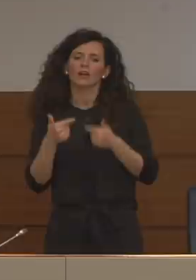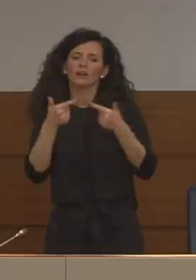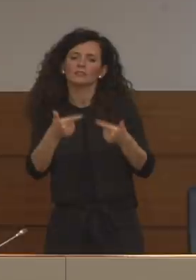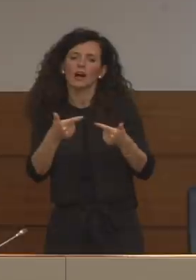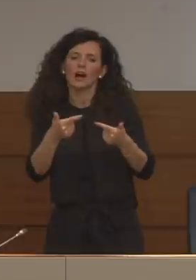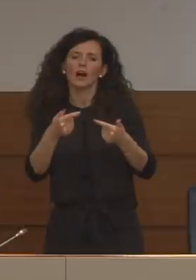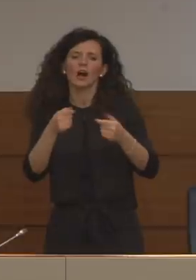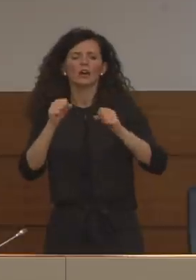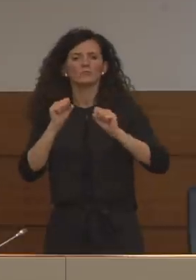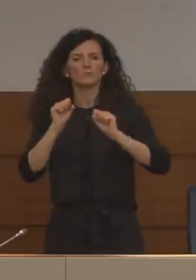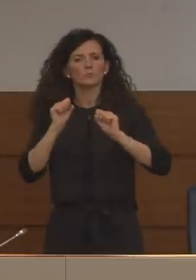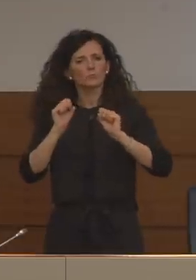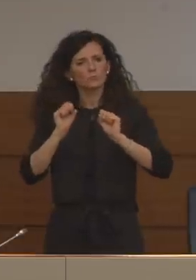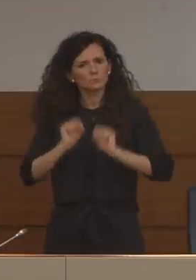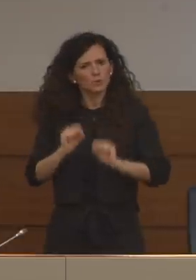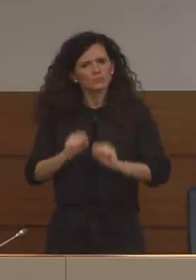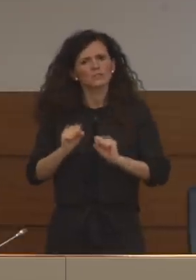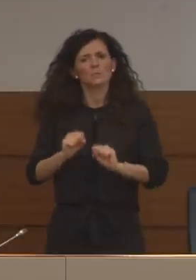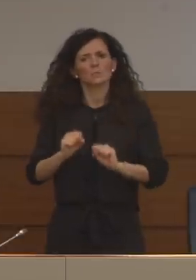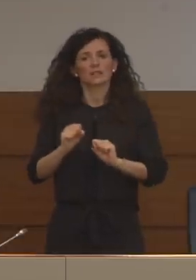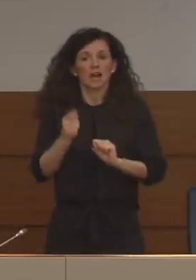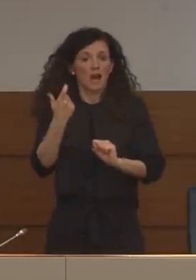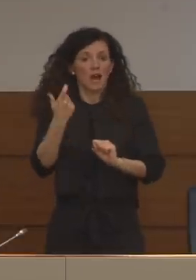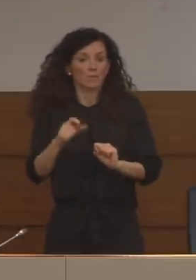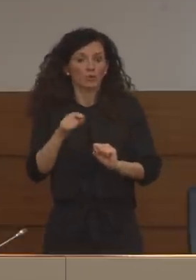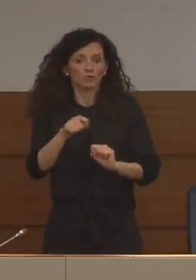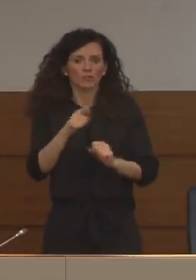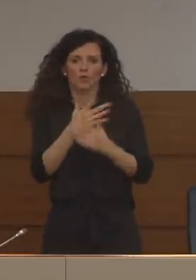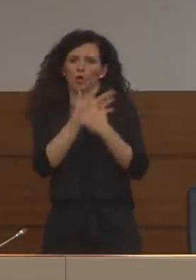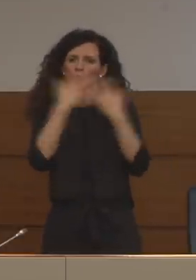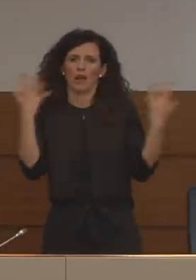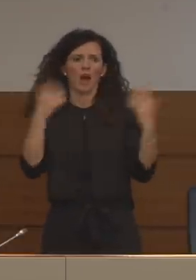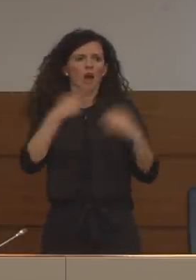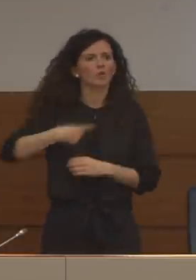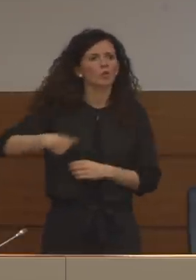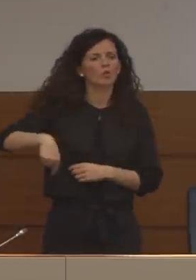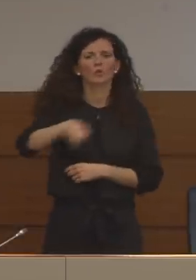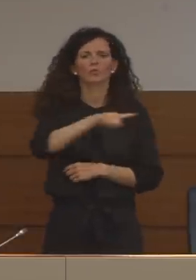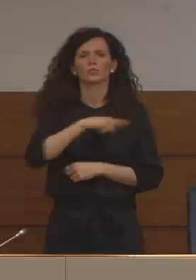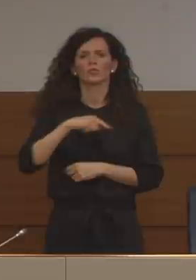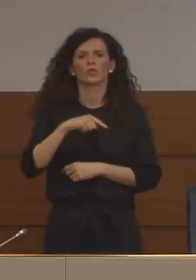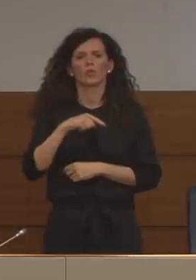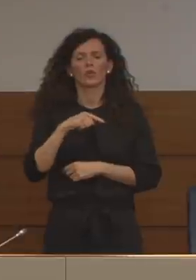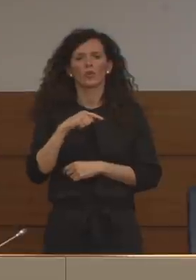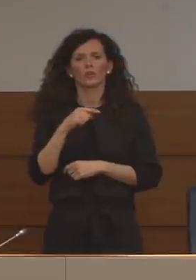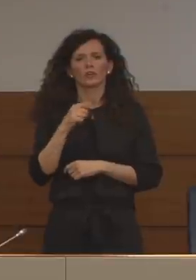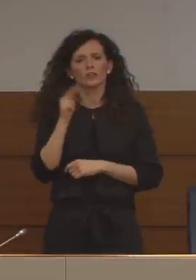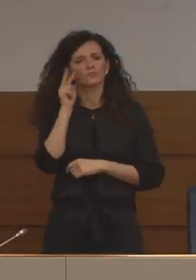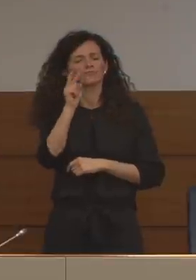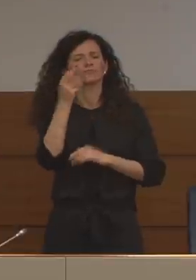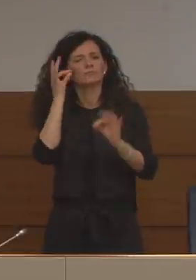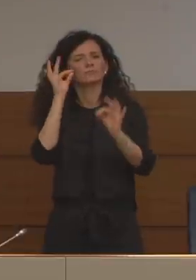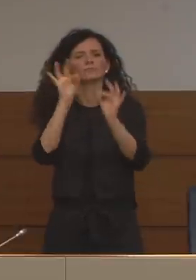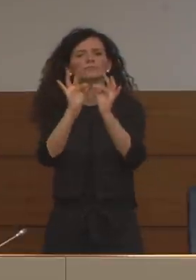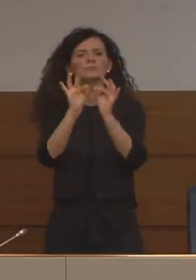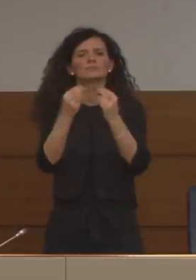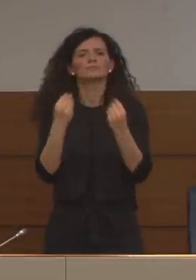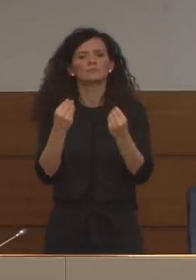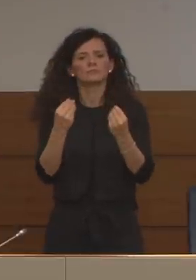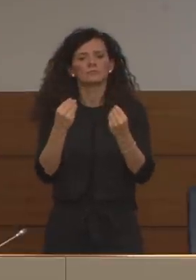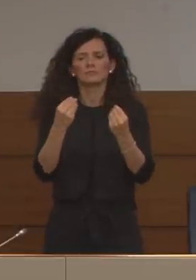perché è evidente che tutti noi abbiamo come stella polare che guida i nostri